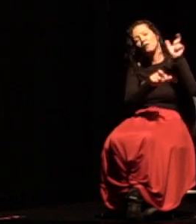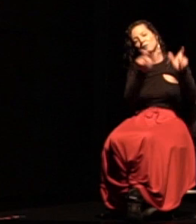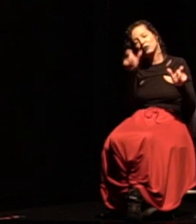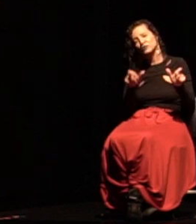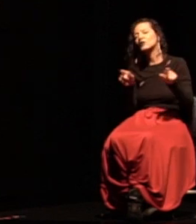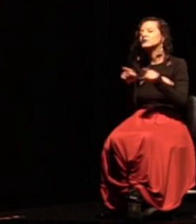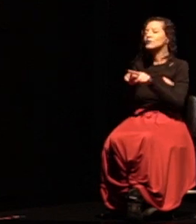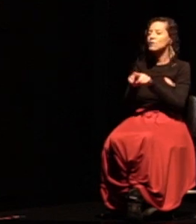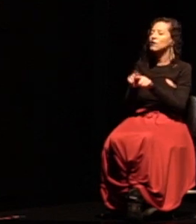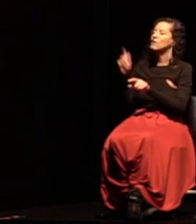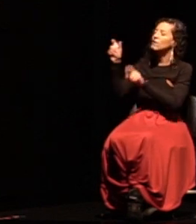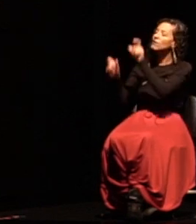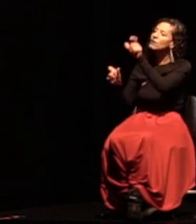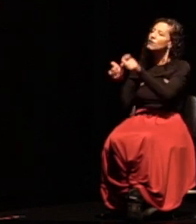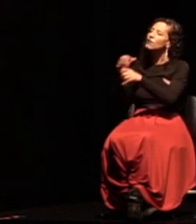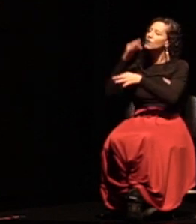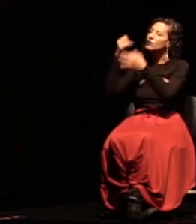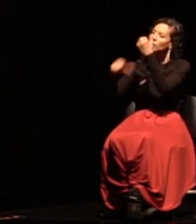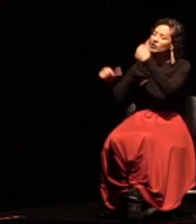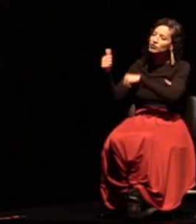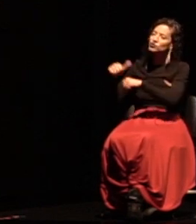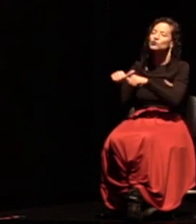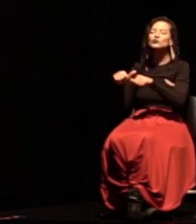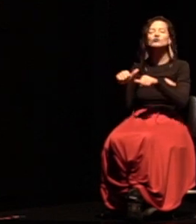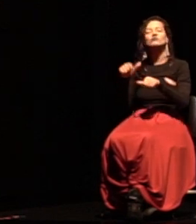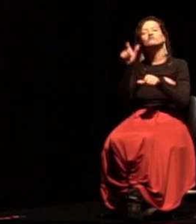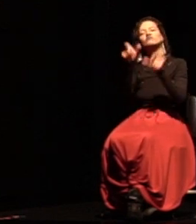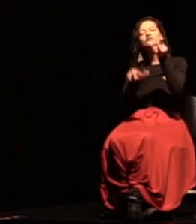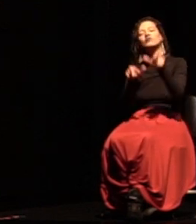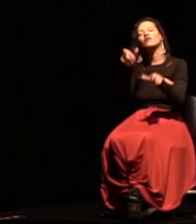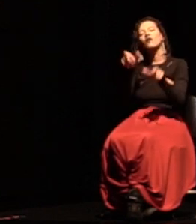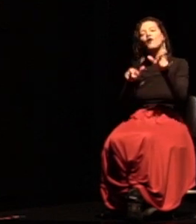os curadores. Para dizer outra vez,